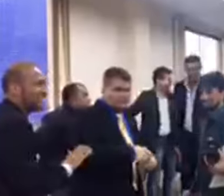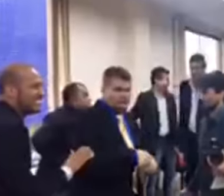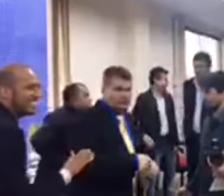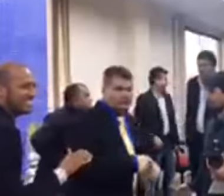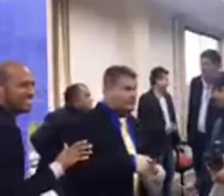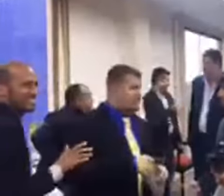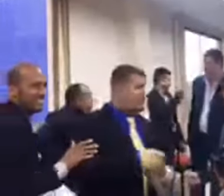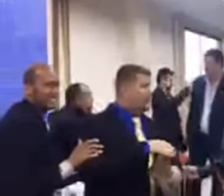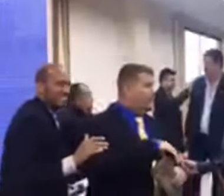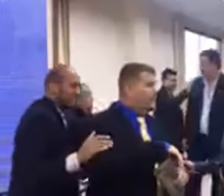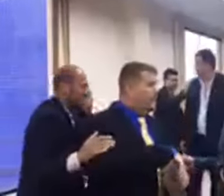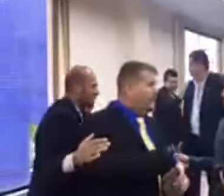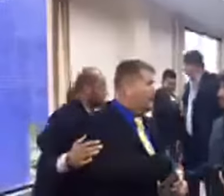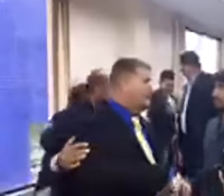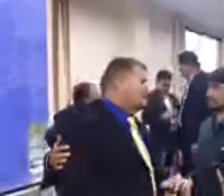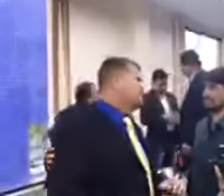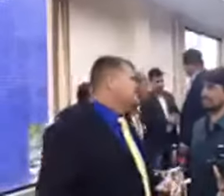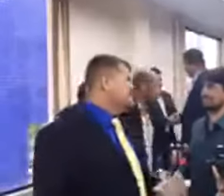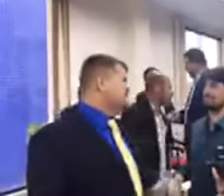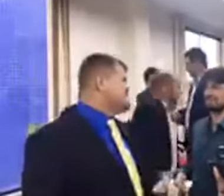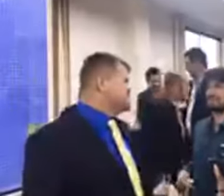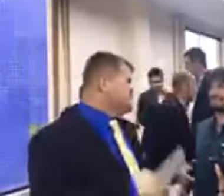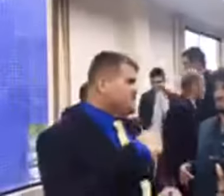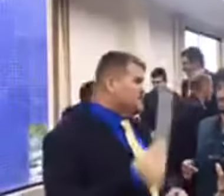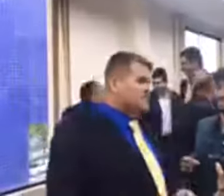Prefeito, boa noite.